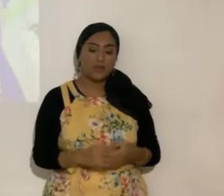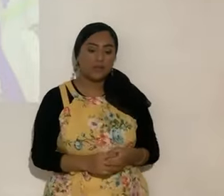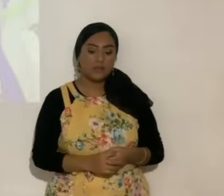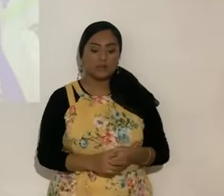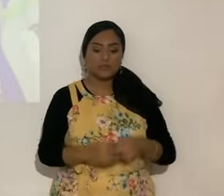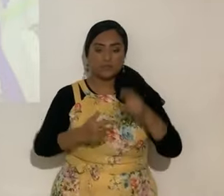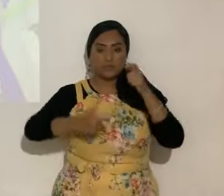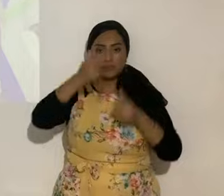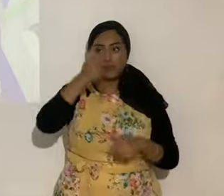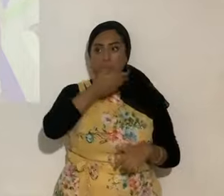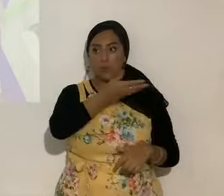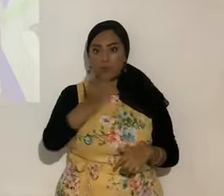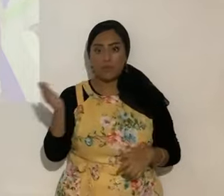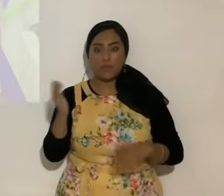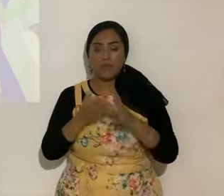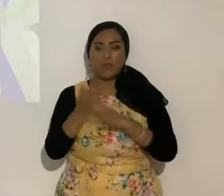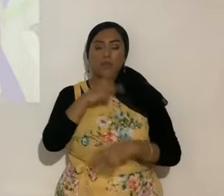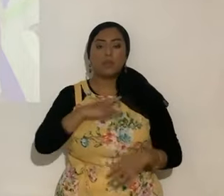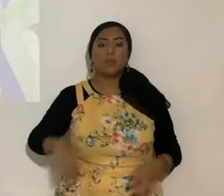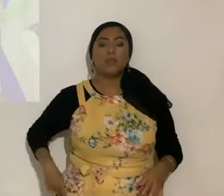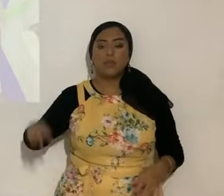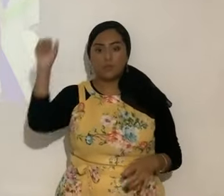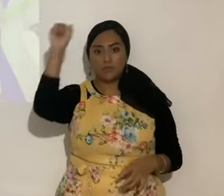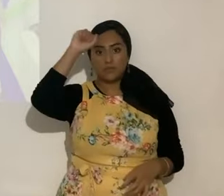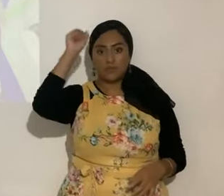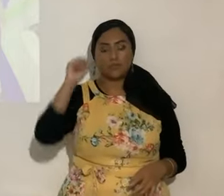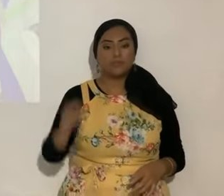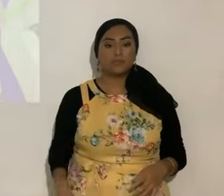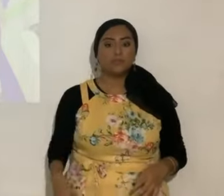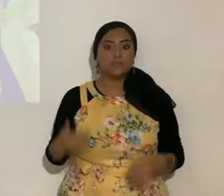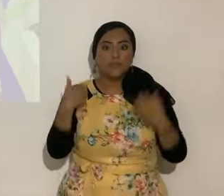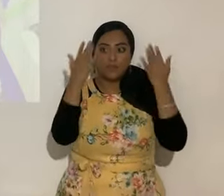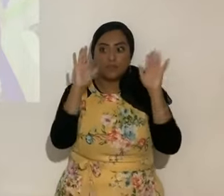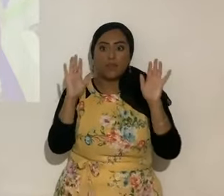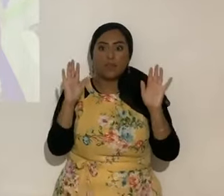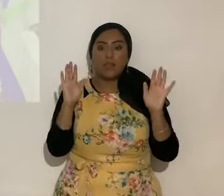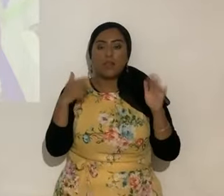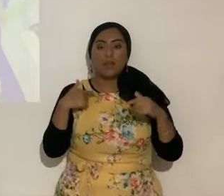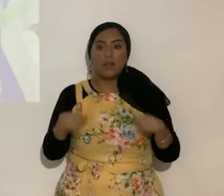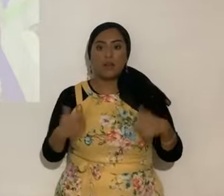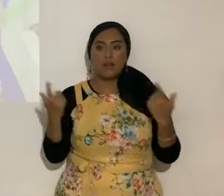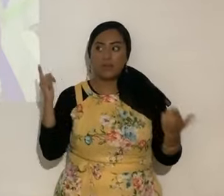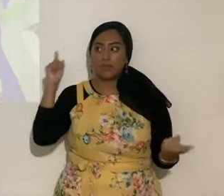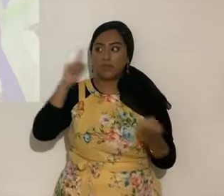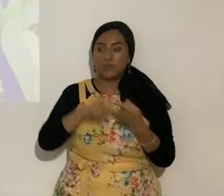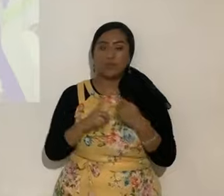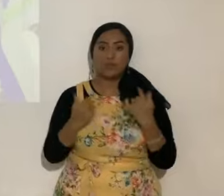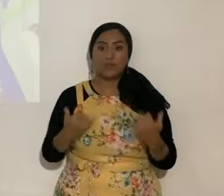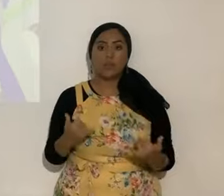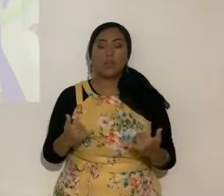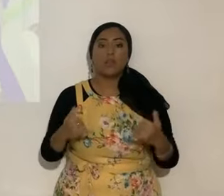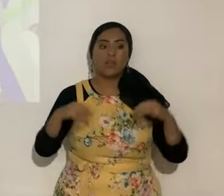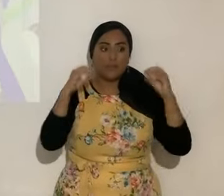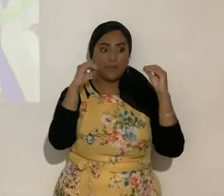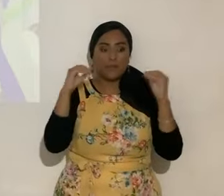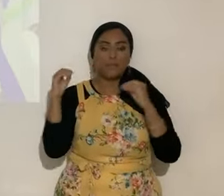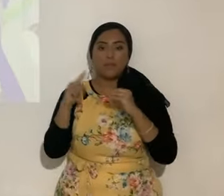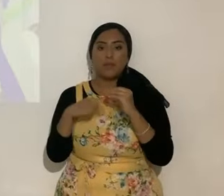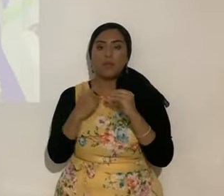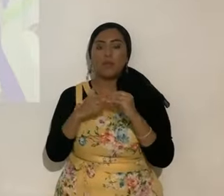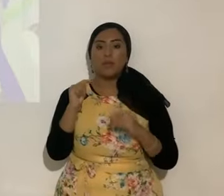el soplo del Altísimo a través del Rey Salomón, yo no sé si hubiera vivido ya hasta estas alturas ministrando Torah,